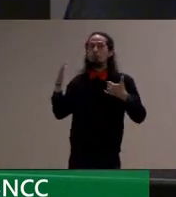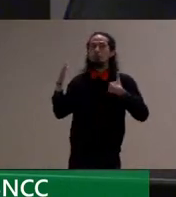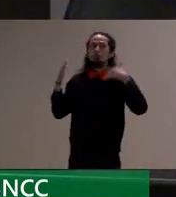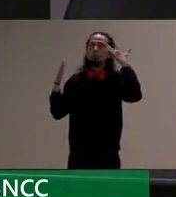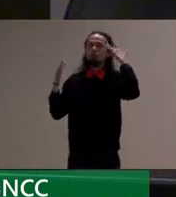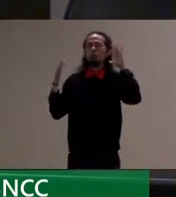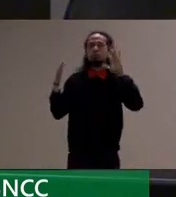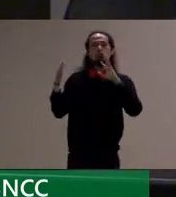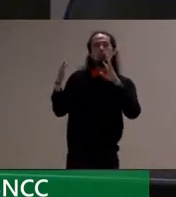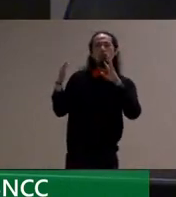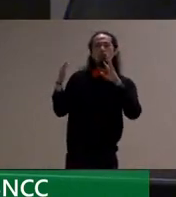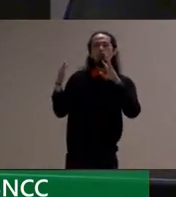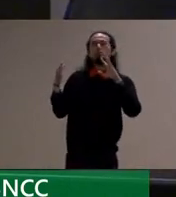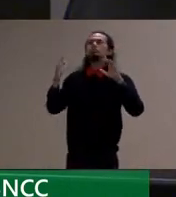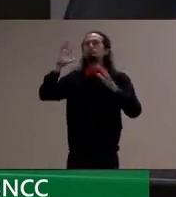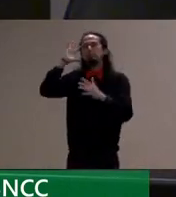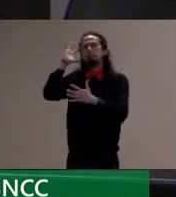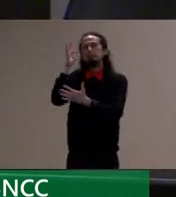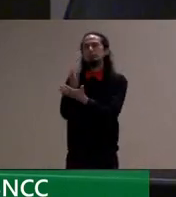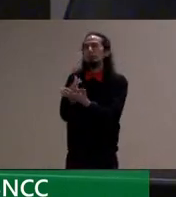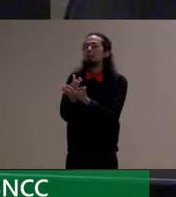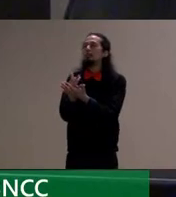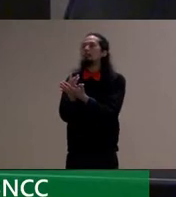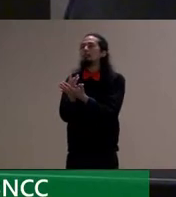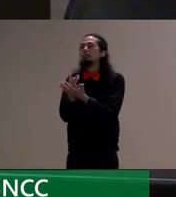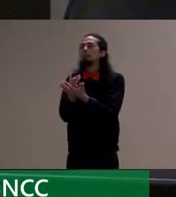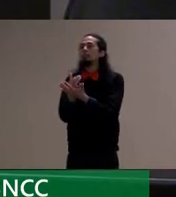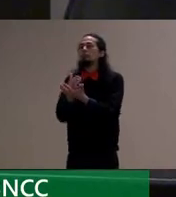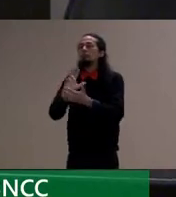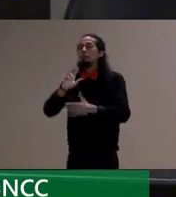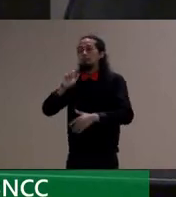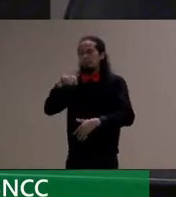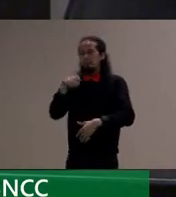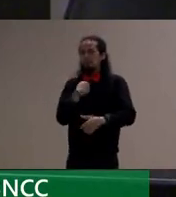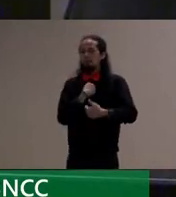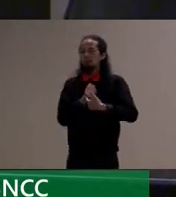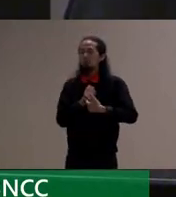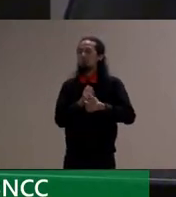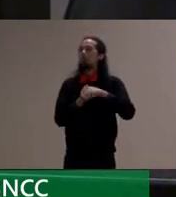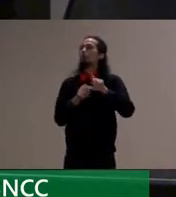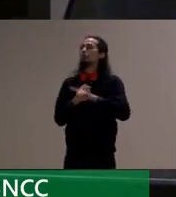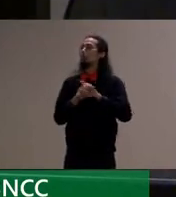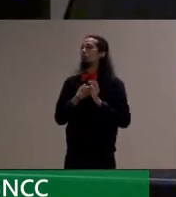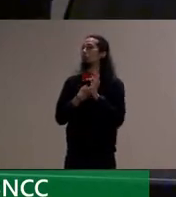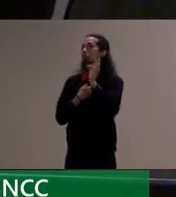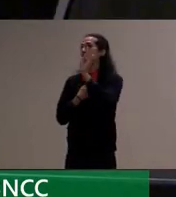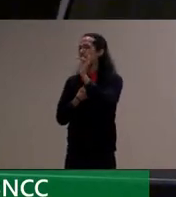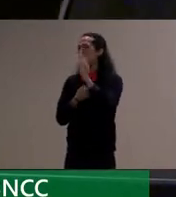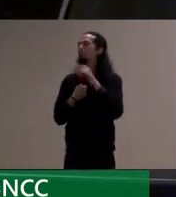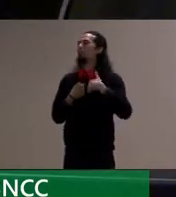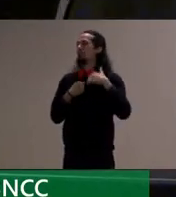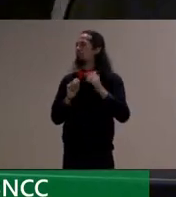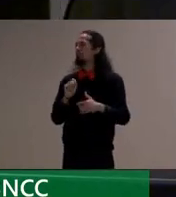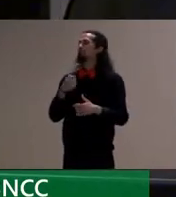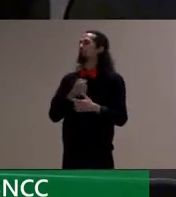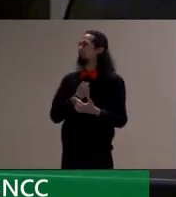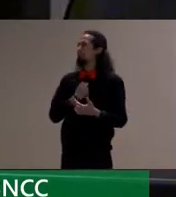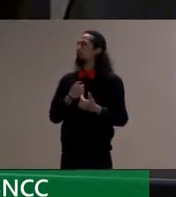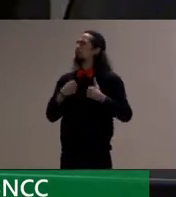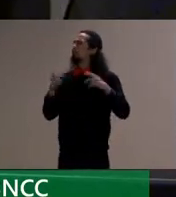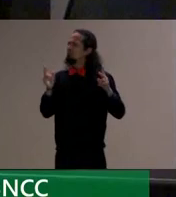no que sou e no que serei sigo hoje forte